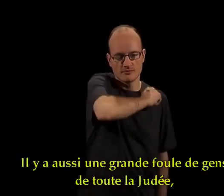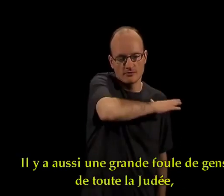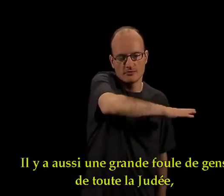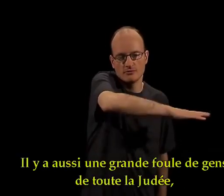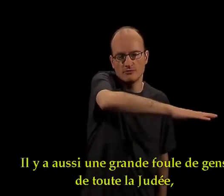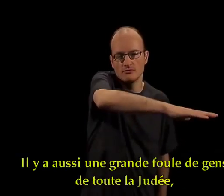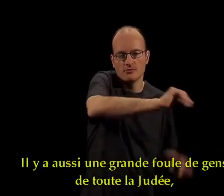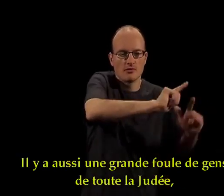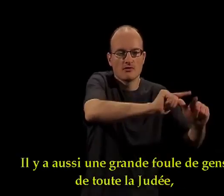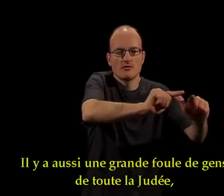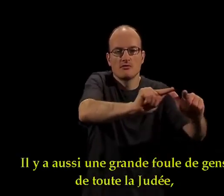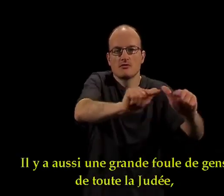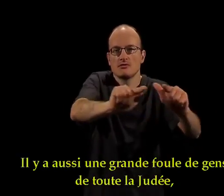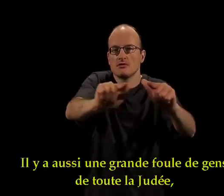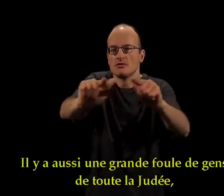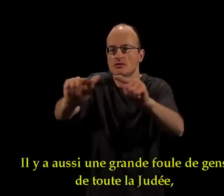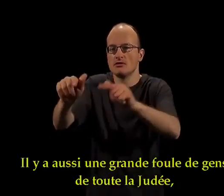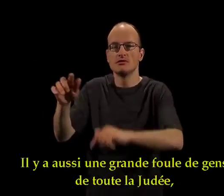Il y a aussi une grande foule de gens de toute la Judée,